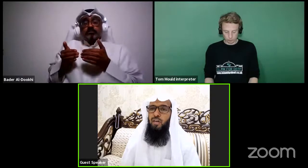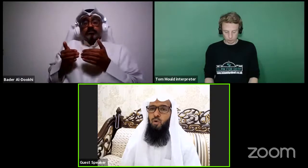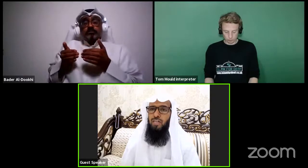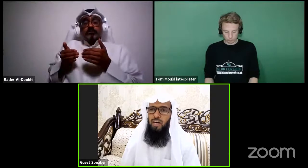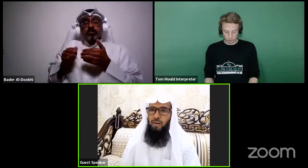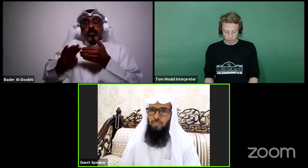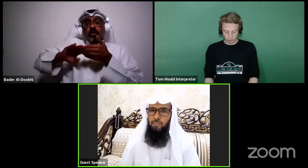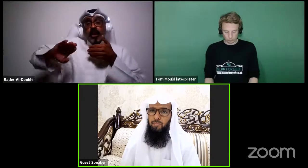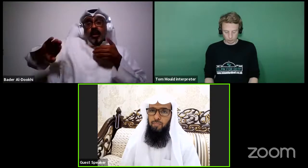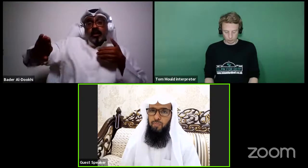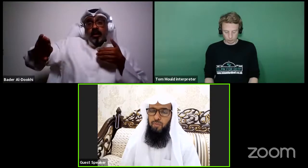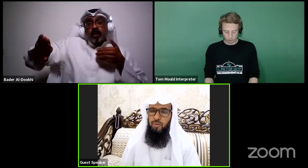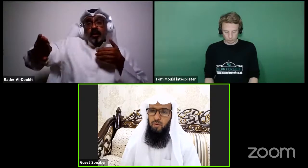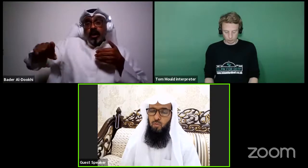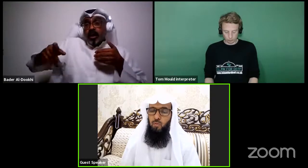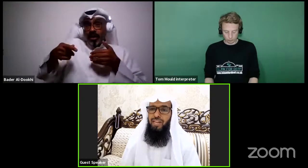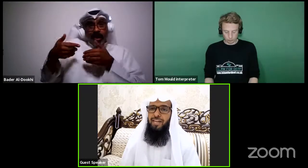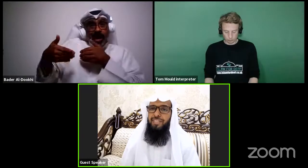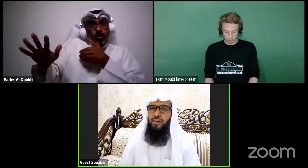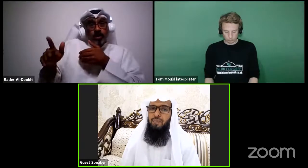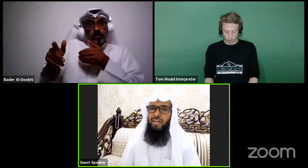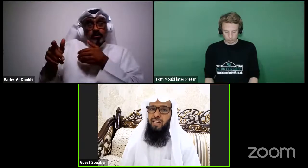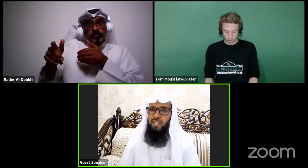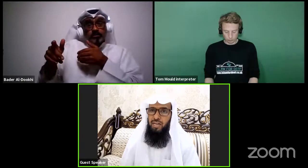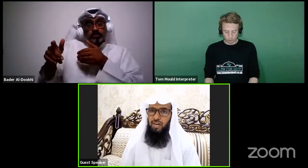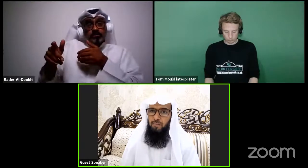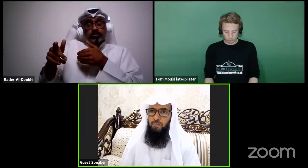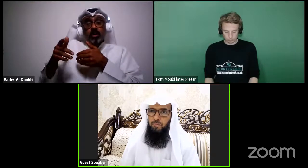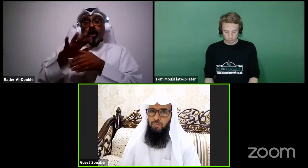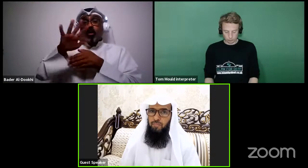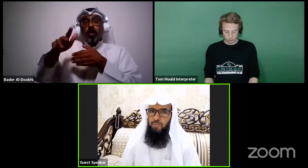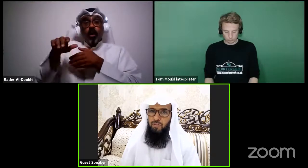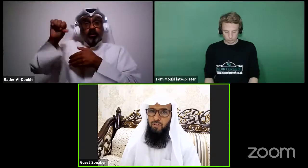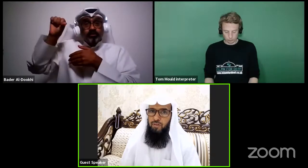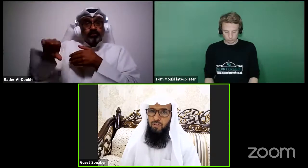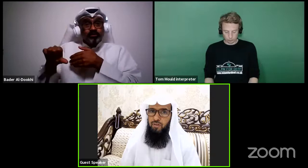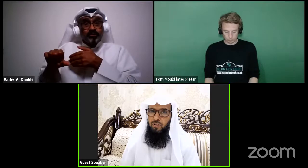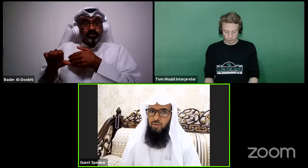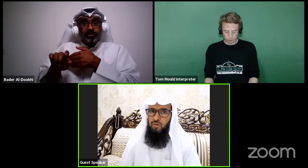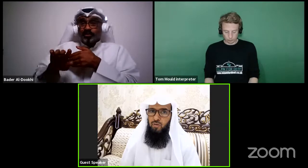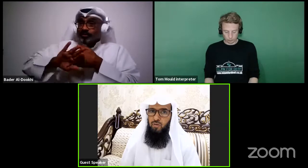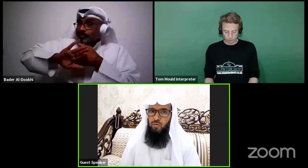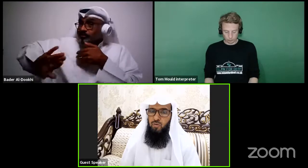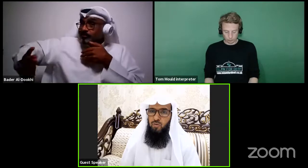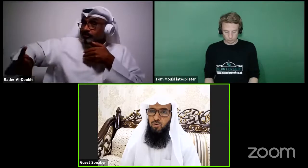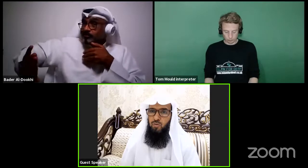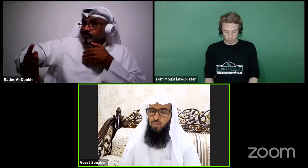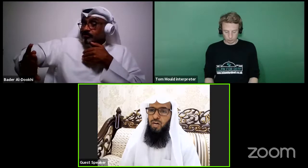فلا يواقعها ولا يرتكب منها شيئا.